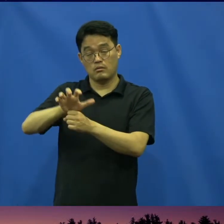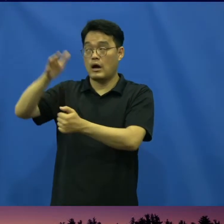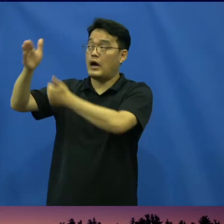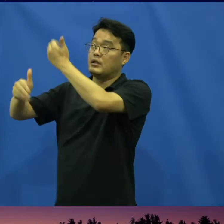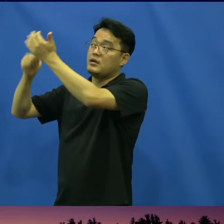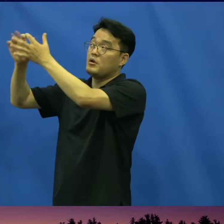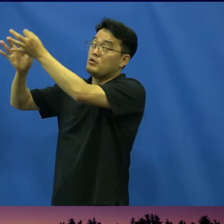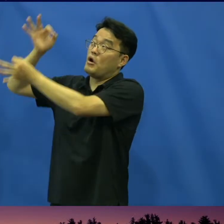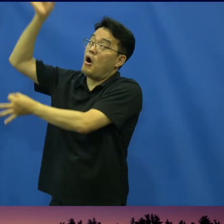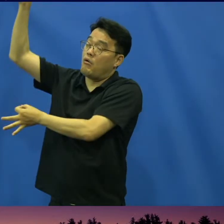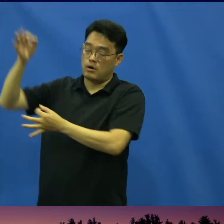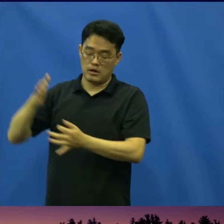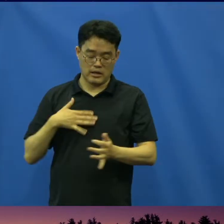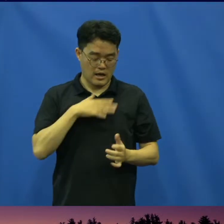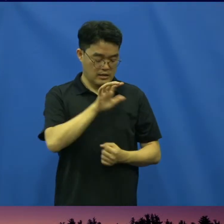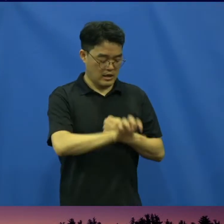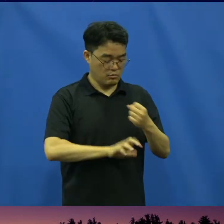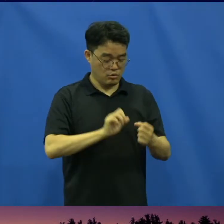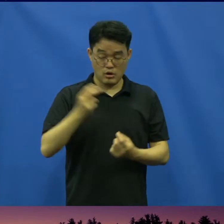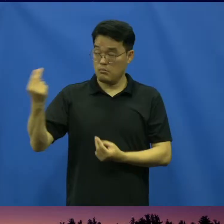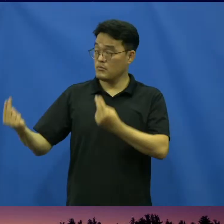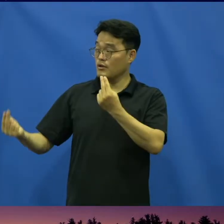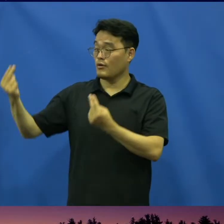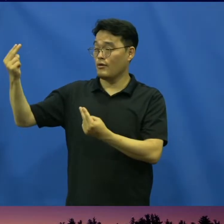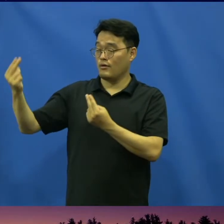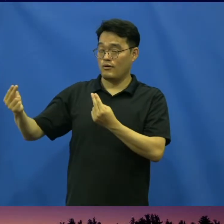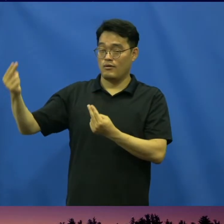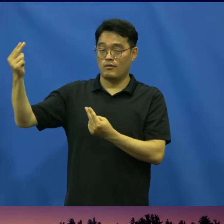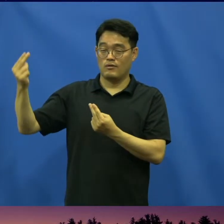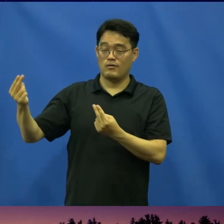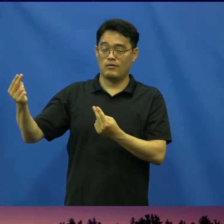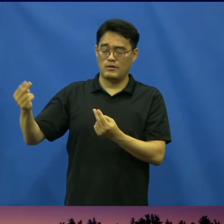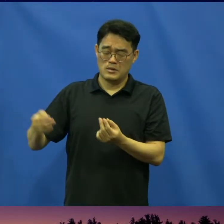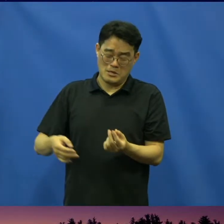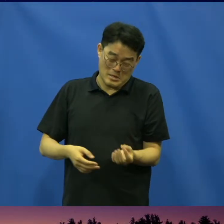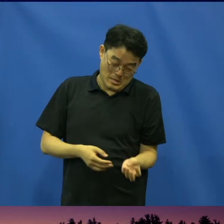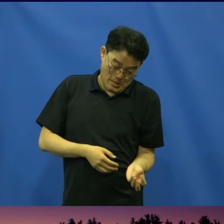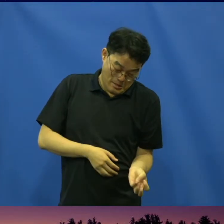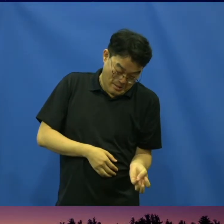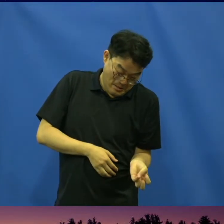하나님이 주시는 지혜, 하나님으로부터는 지혜를 구해야 승산이 있어요.